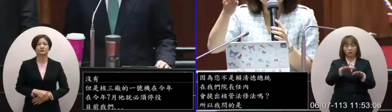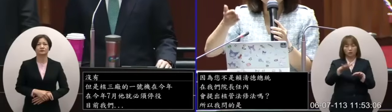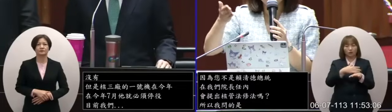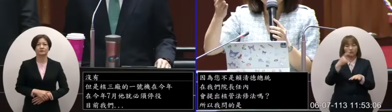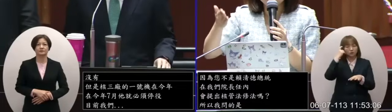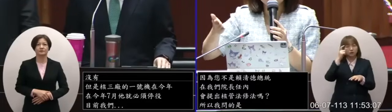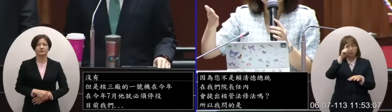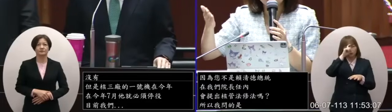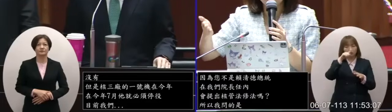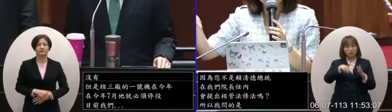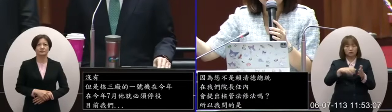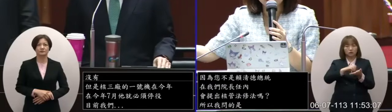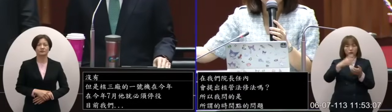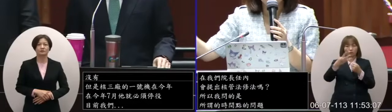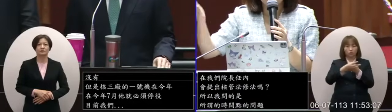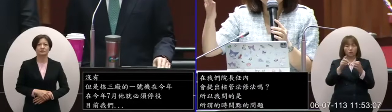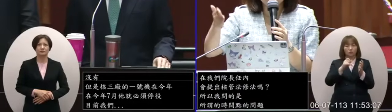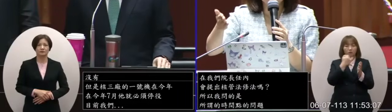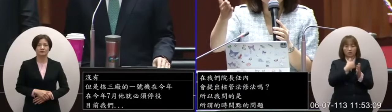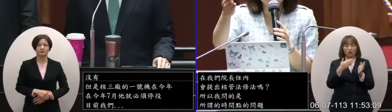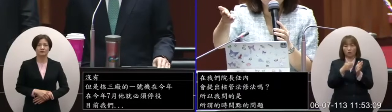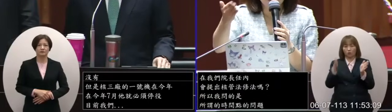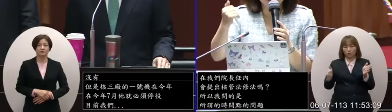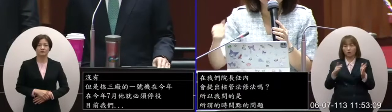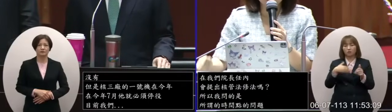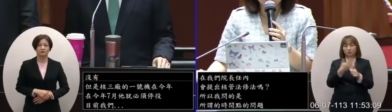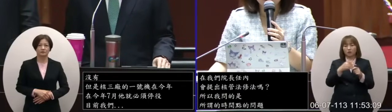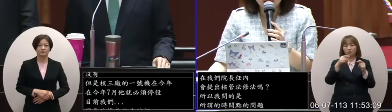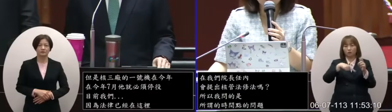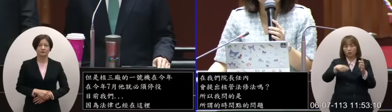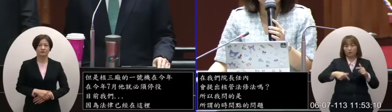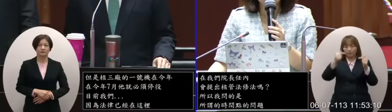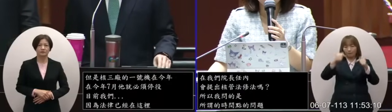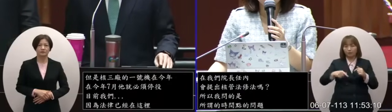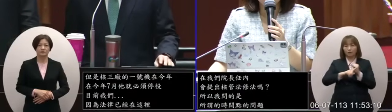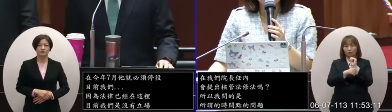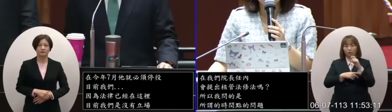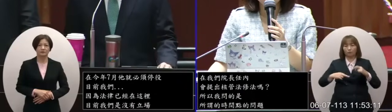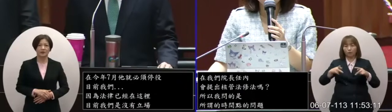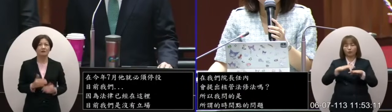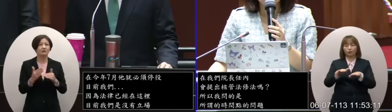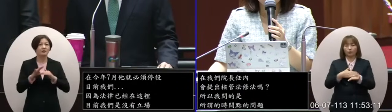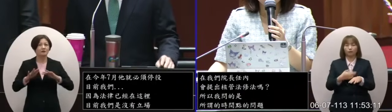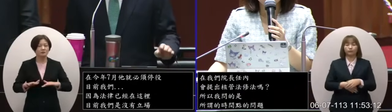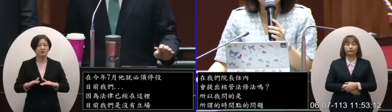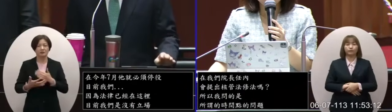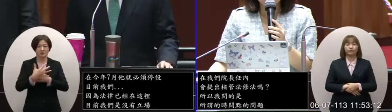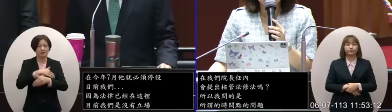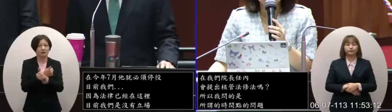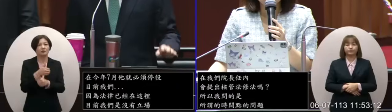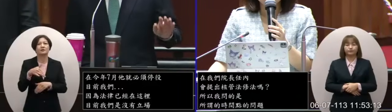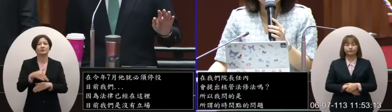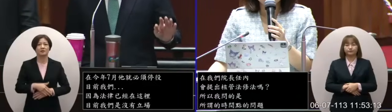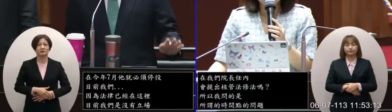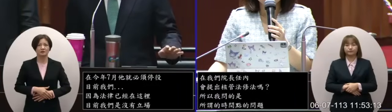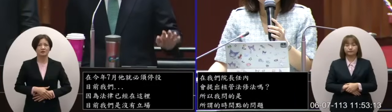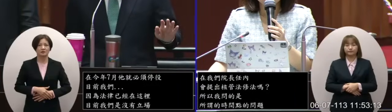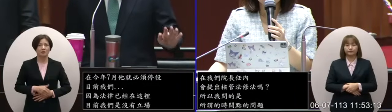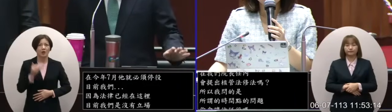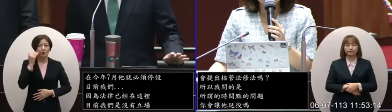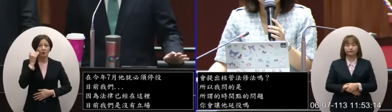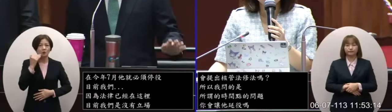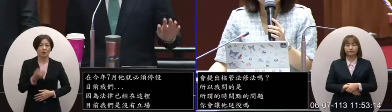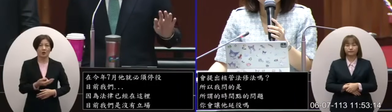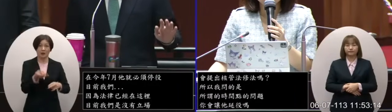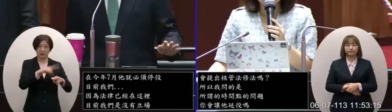因为希望核三能够延役而提出院版的修法吗？ 目前没有这样的考量，目前考量的是延役